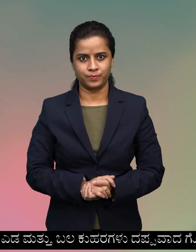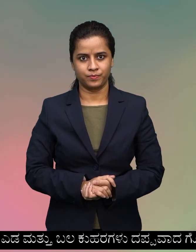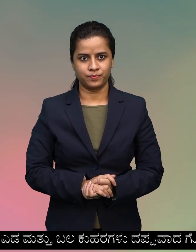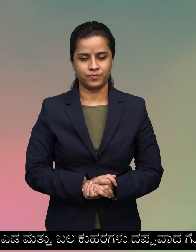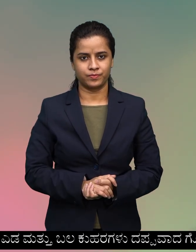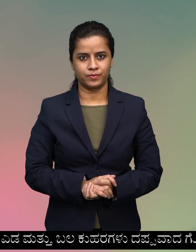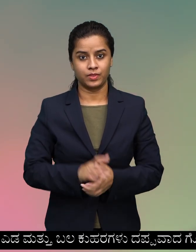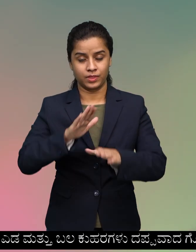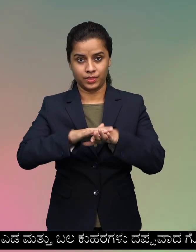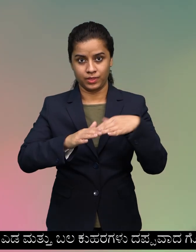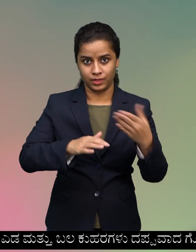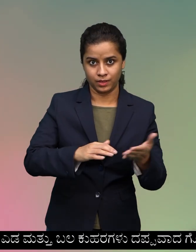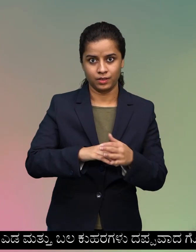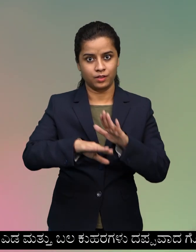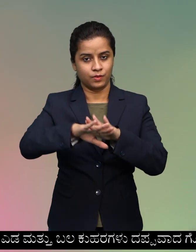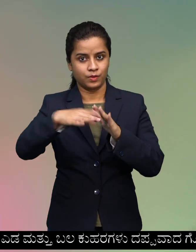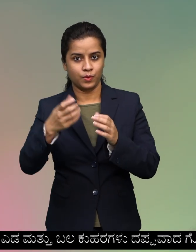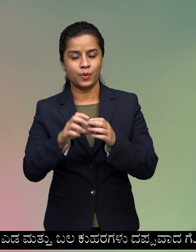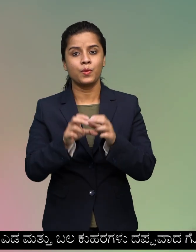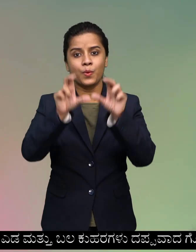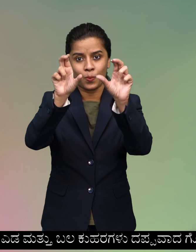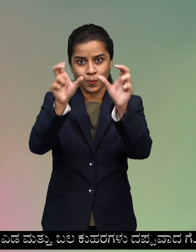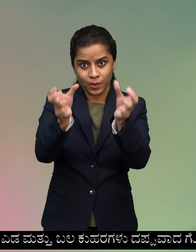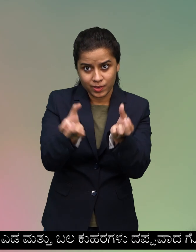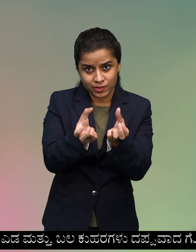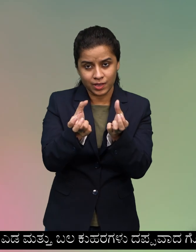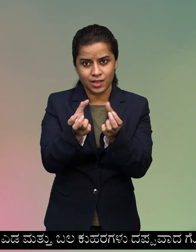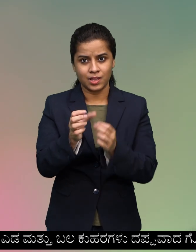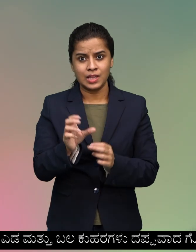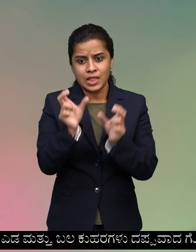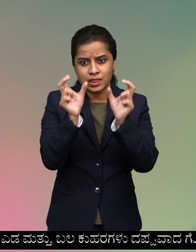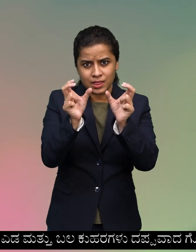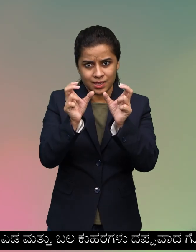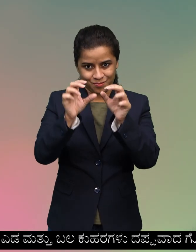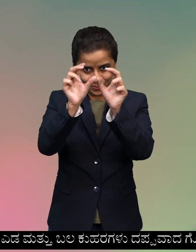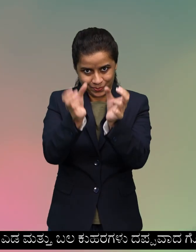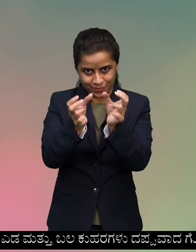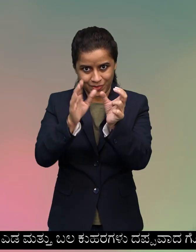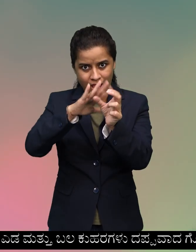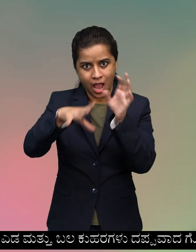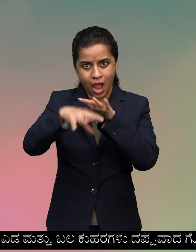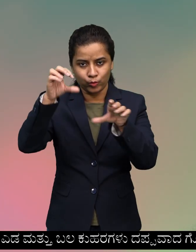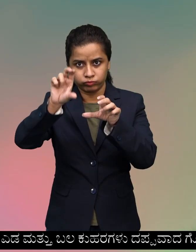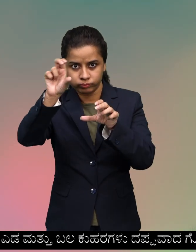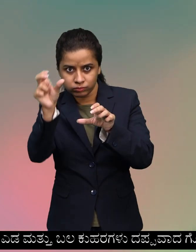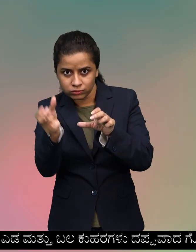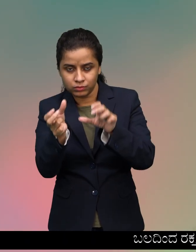ಎಡ ಮತ್ತು ಬಲ ಕುಹರಗಳು ದಪ್ಪವಾದ ಗೋಡೆಗಳನ್ನು ಹೊಂದಿರುತ್ತವೆ, ಏಕೆಂದರೆ ಕುಹರಗಳು ಹೃದಯದಿಂದ